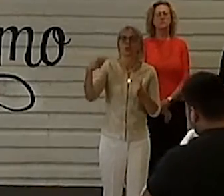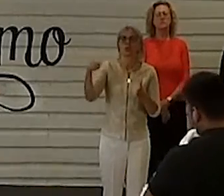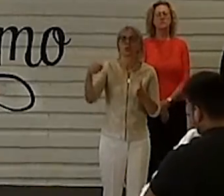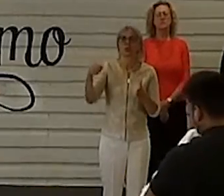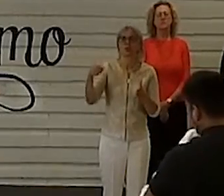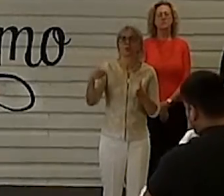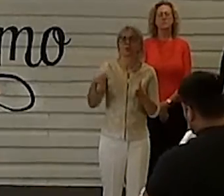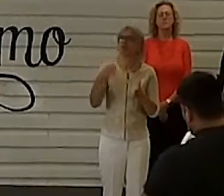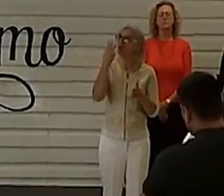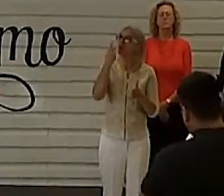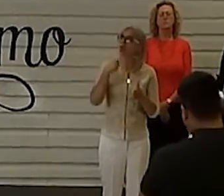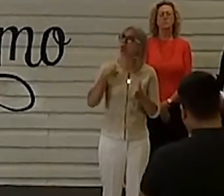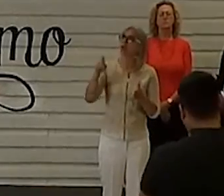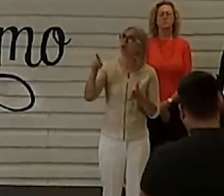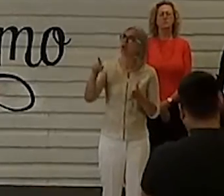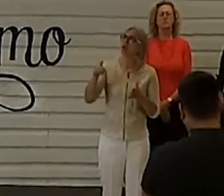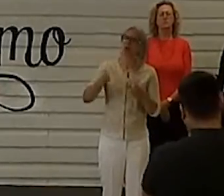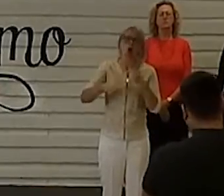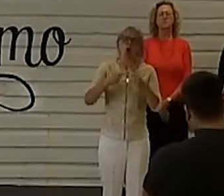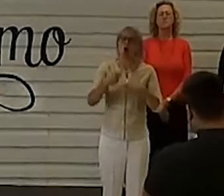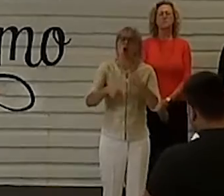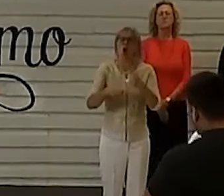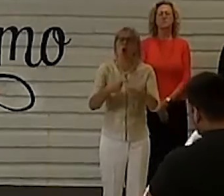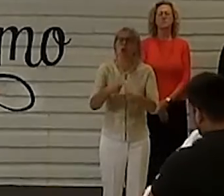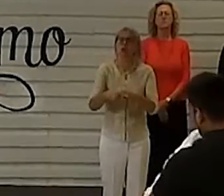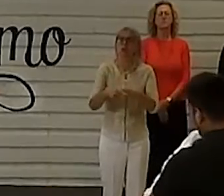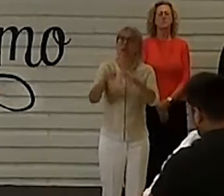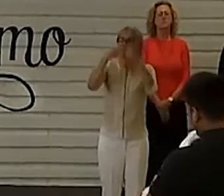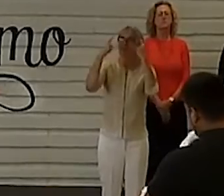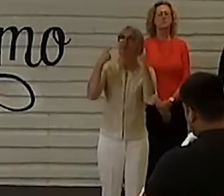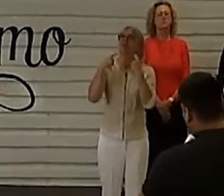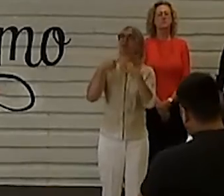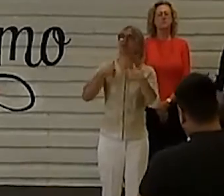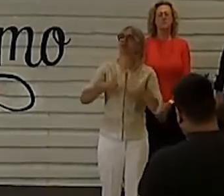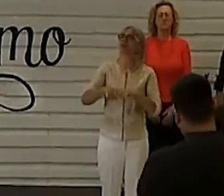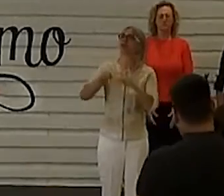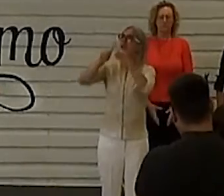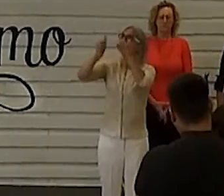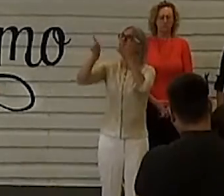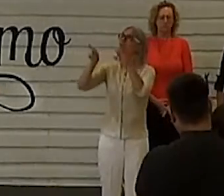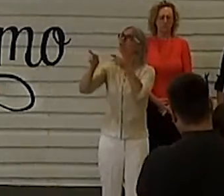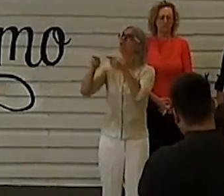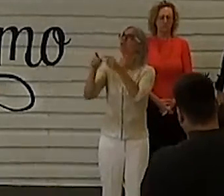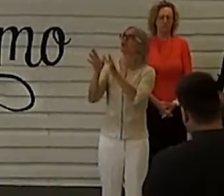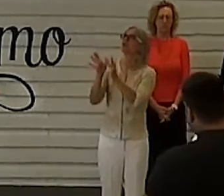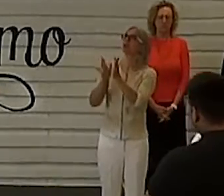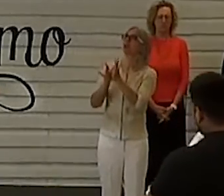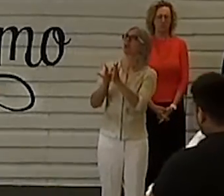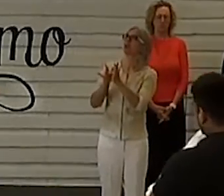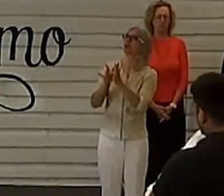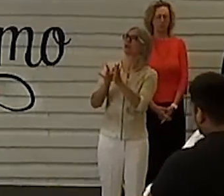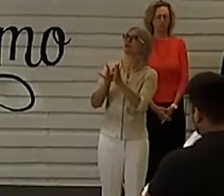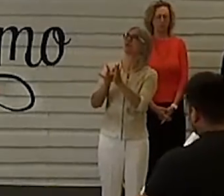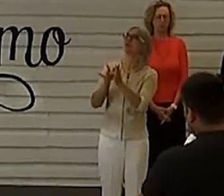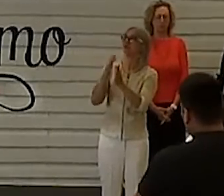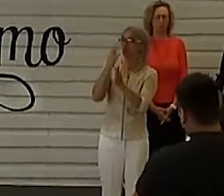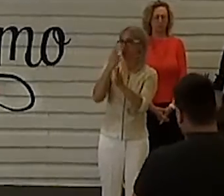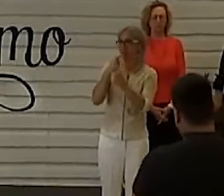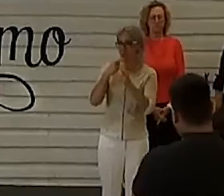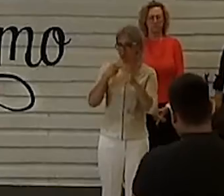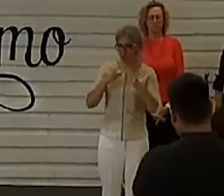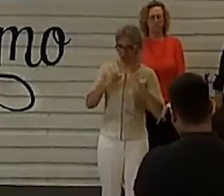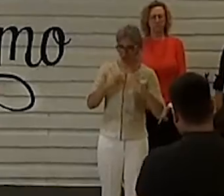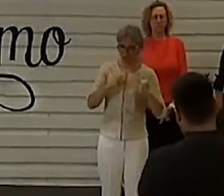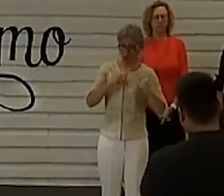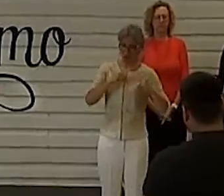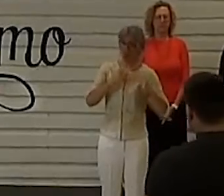trasformarci all'immagine del tuo figlio Gesù. Vogliamo avere i suoi occhi, vogliamo avere il suo cuore,